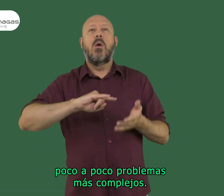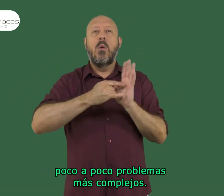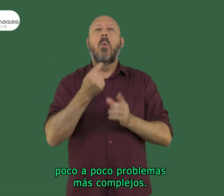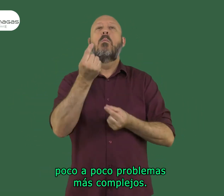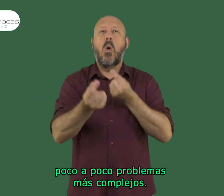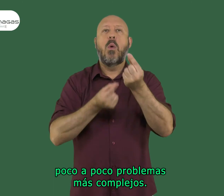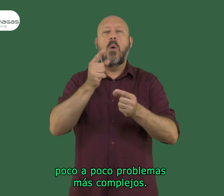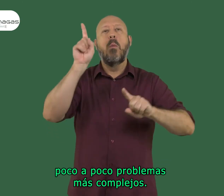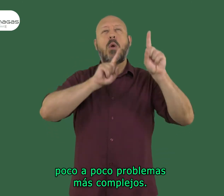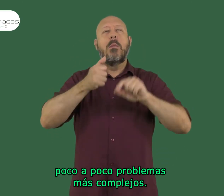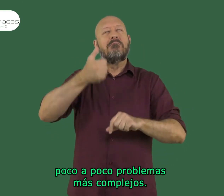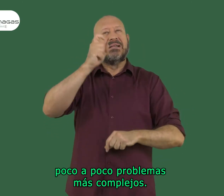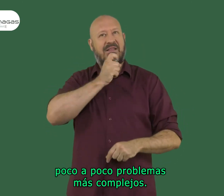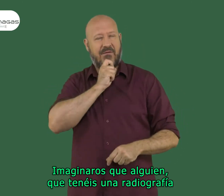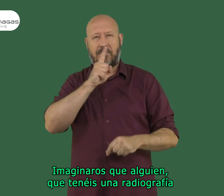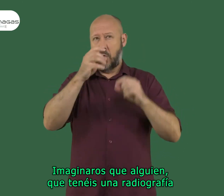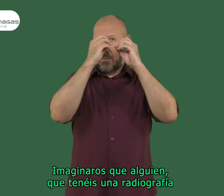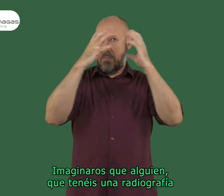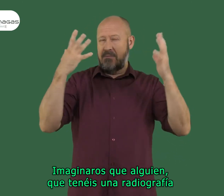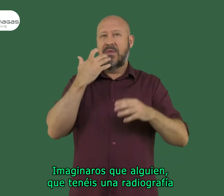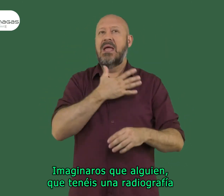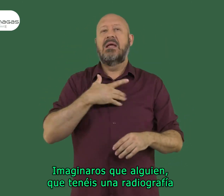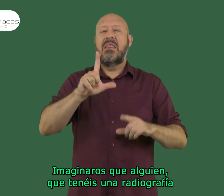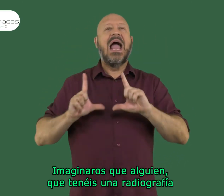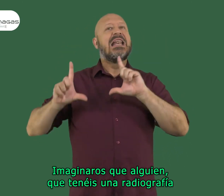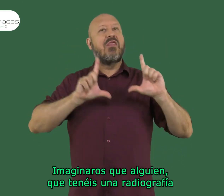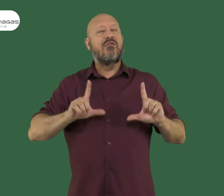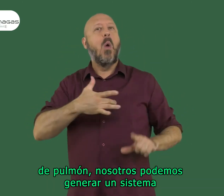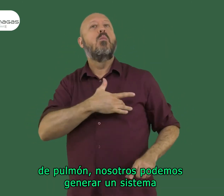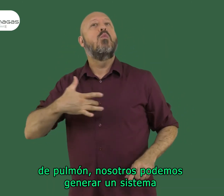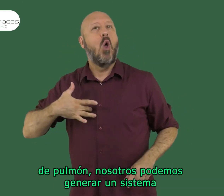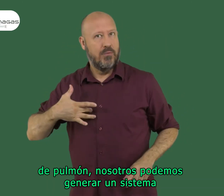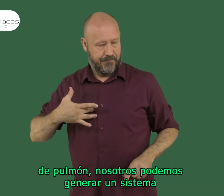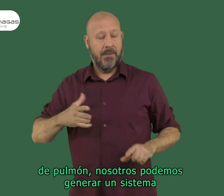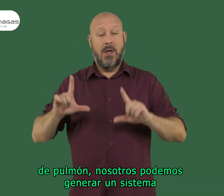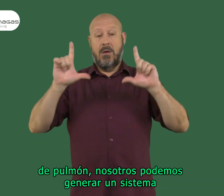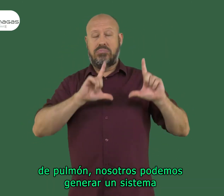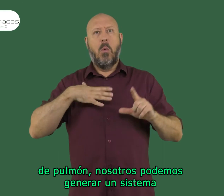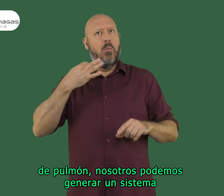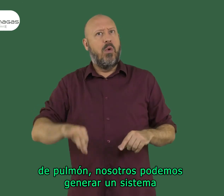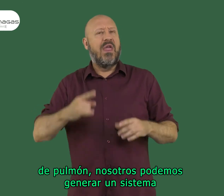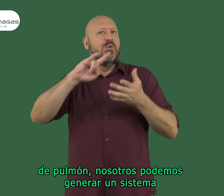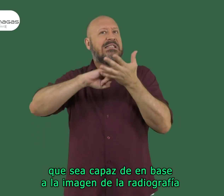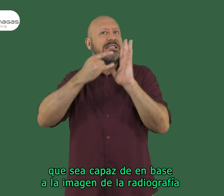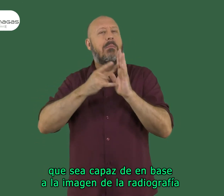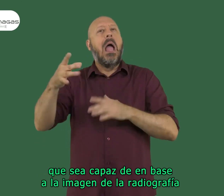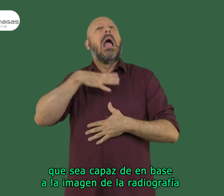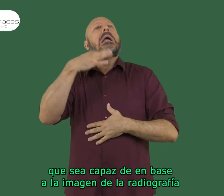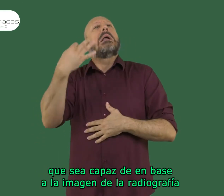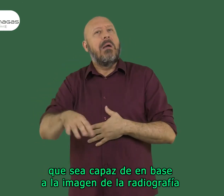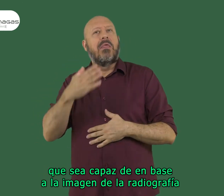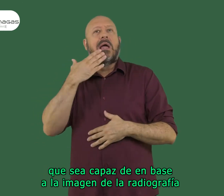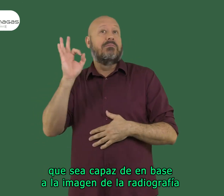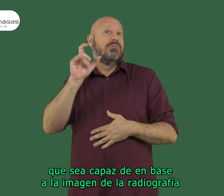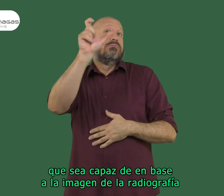poco a poco problemas más complejos. Imaginaros que tenéis una radiografía de pulmón. Nosotros podemos generar un sistema que sea capaz